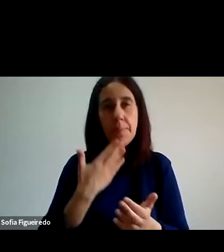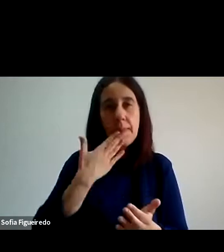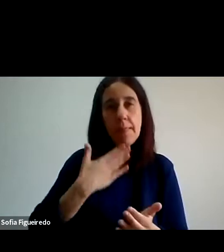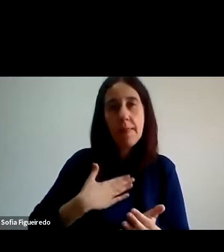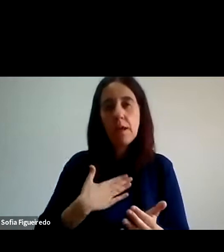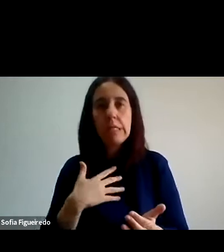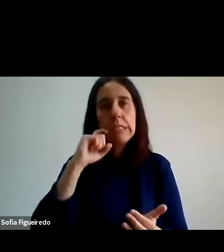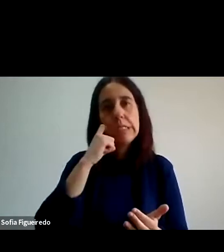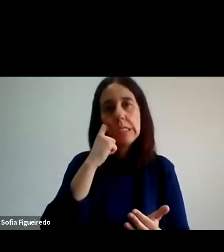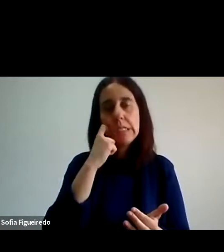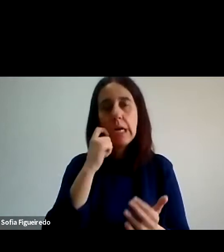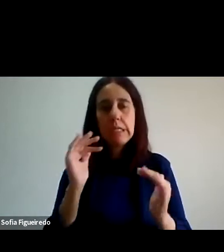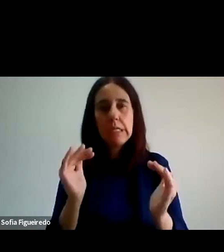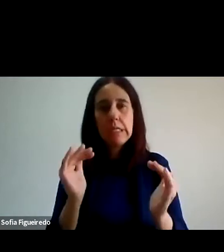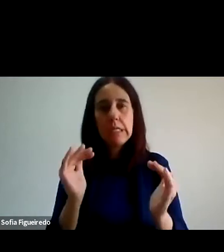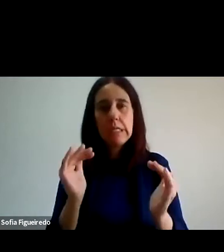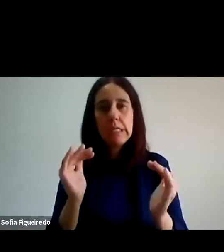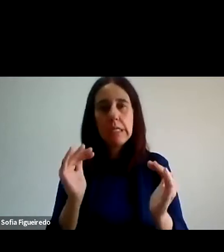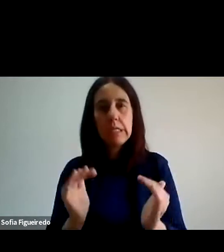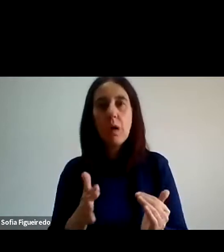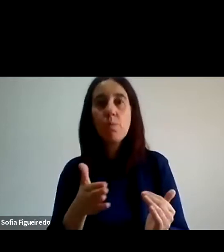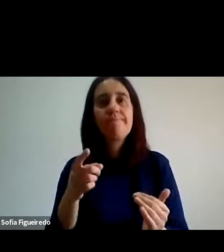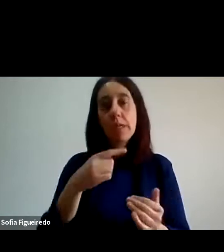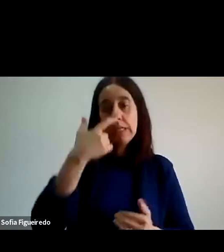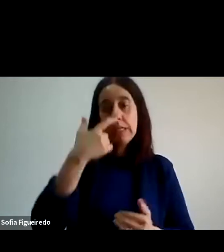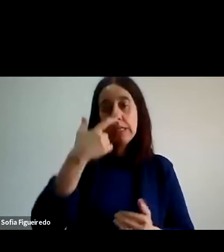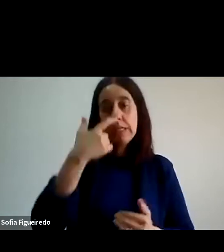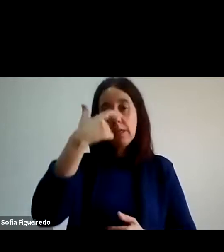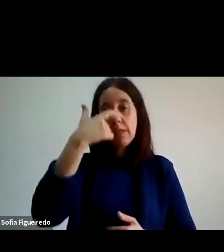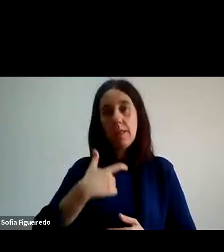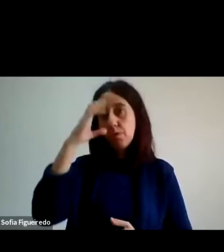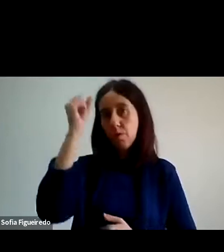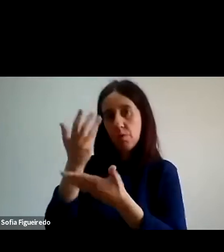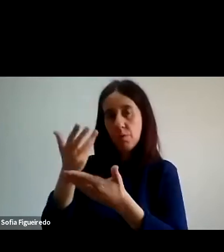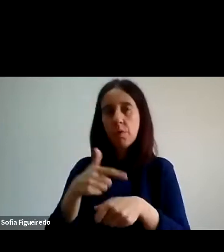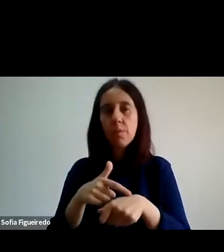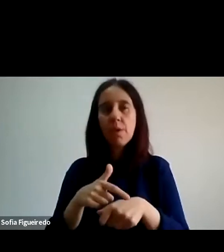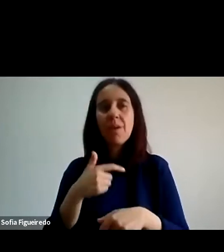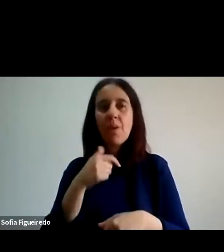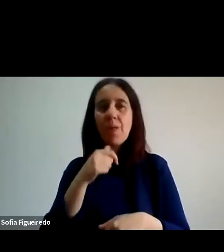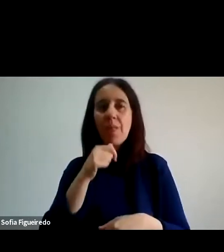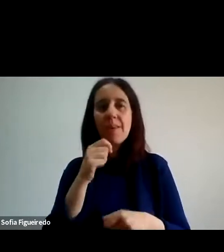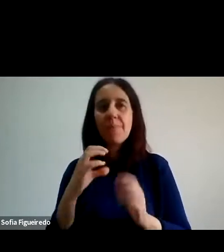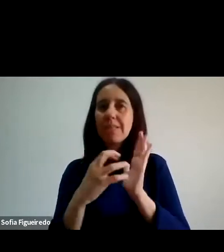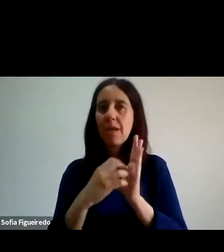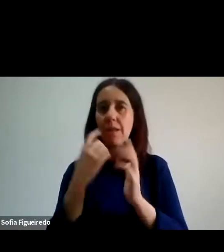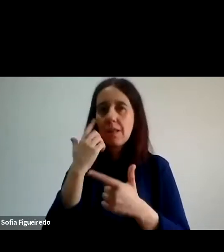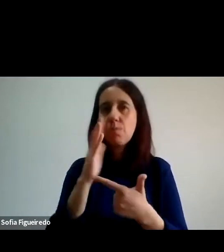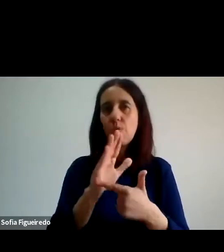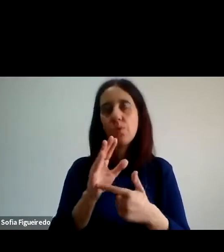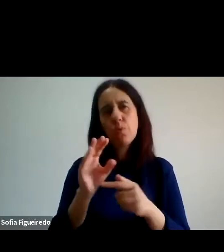desconfiança que os cidadãos têm com o Estado. E esse é um momento, e portanto eu costumo mostrar este slide geralmente quando costumo dar esta